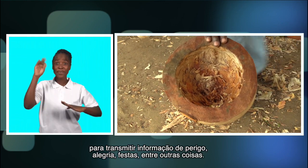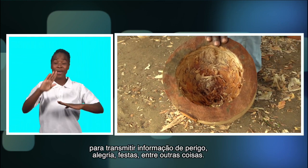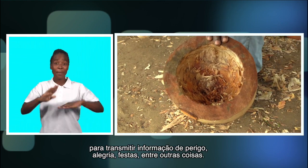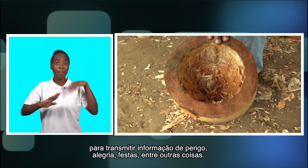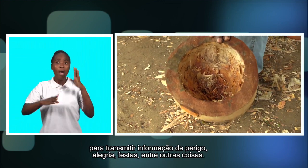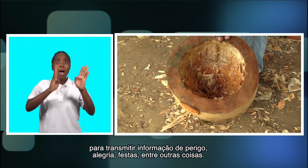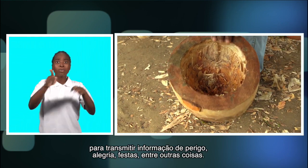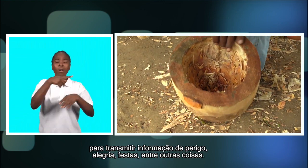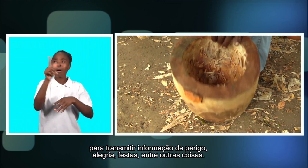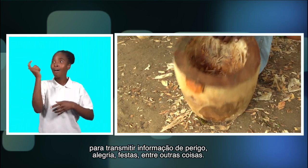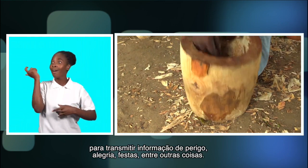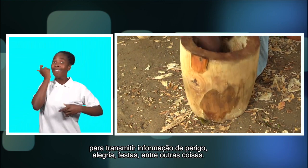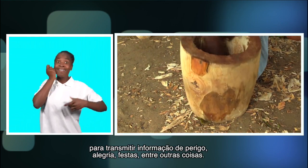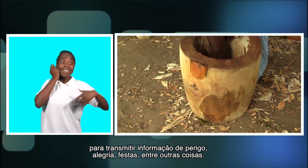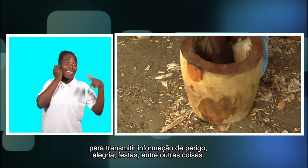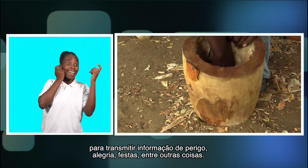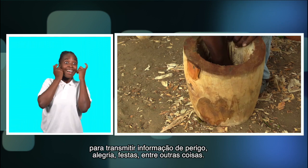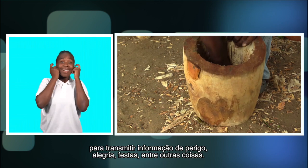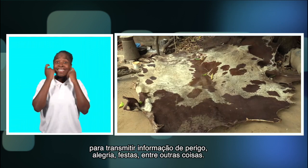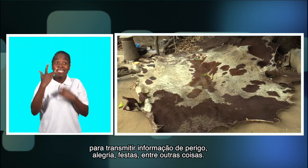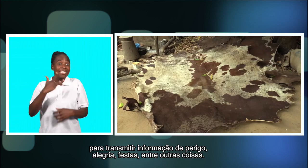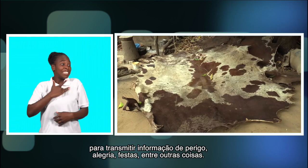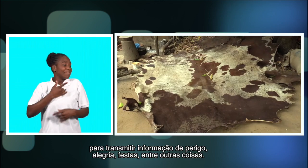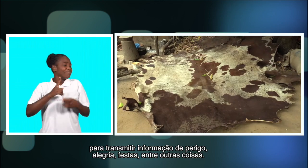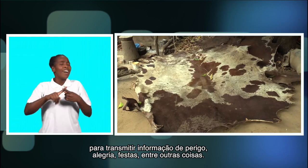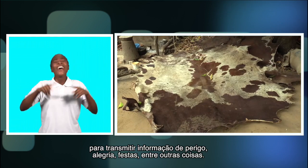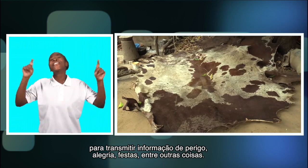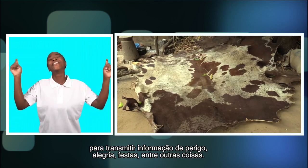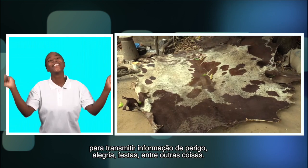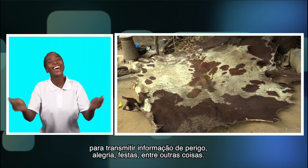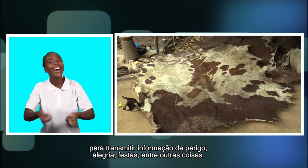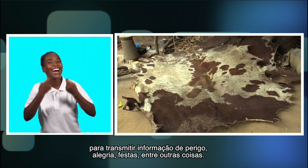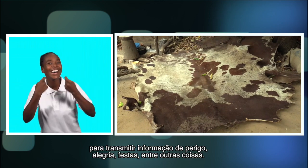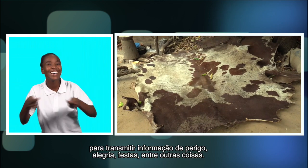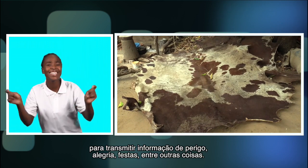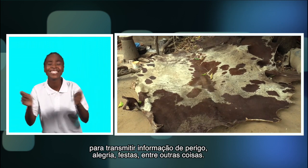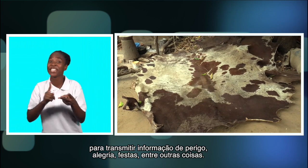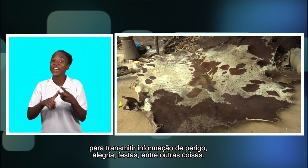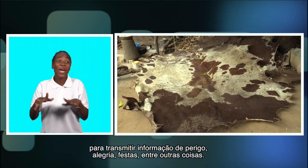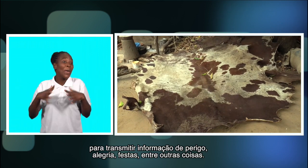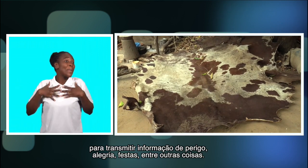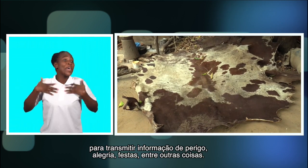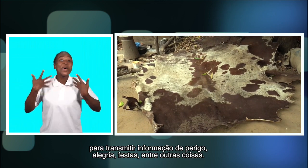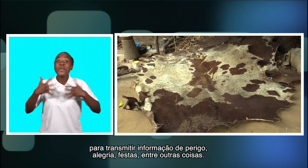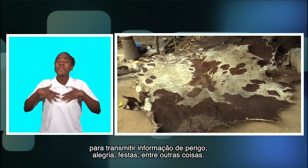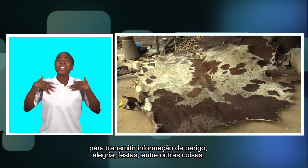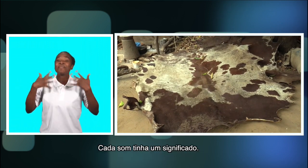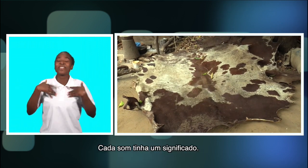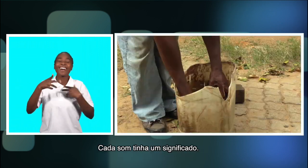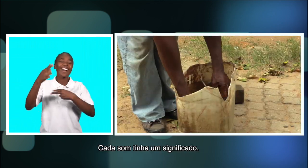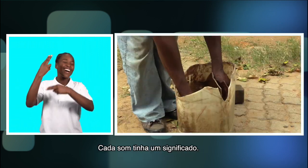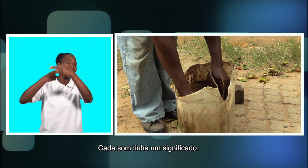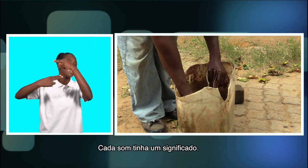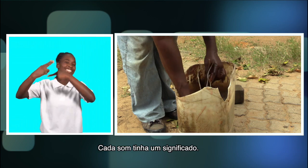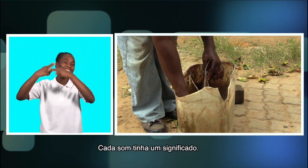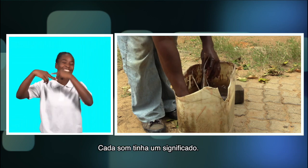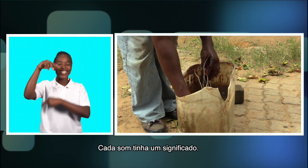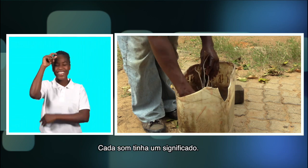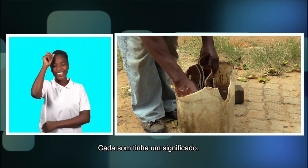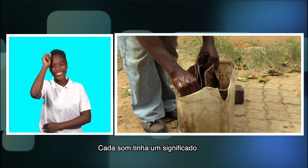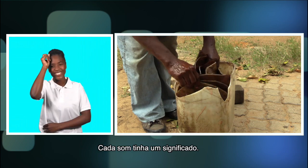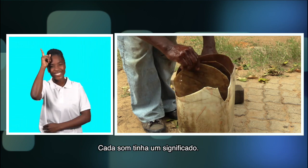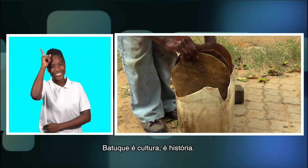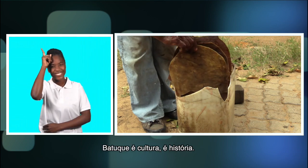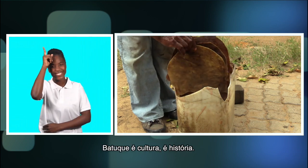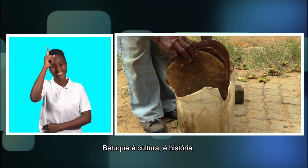para transmitir informação de perigo, alegria, festas, entre outras coisas. Cada som